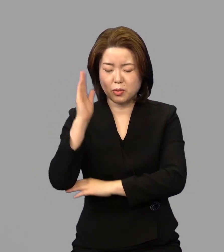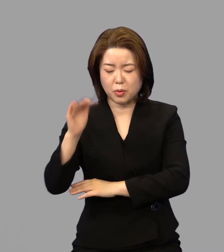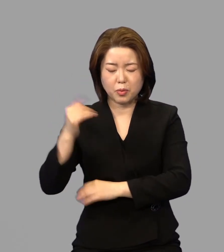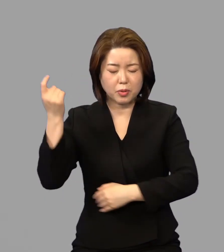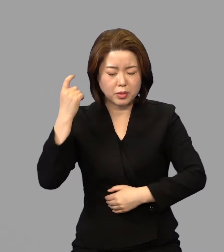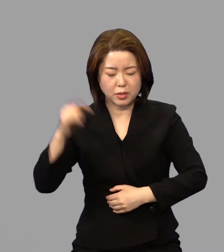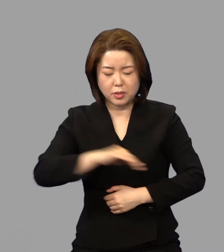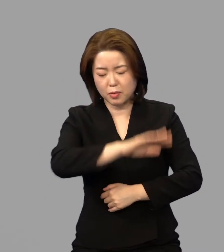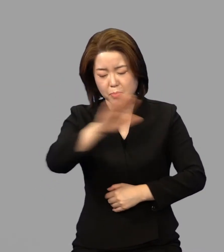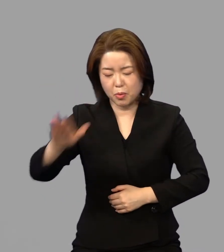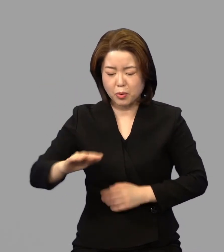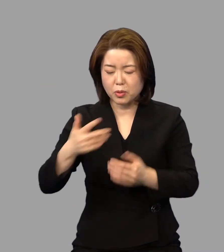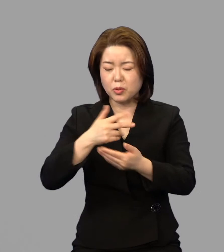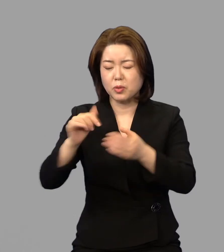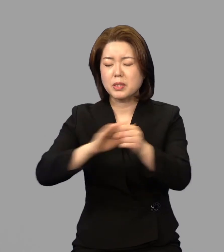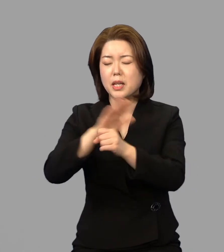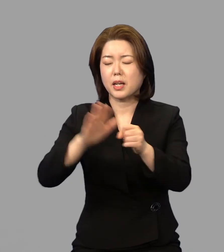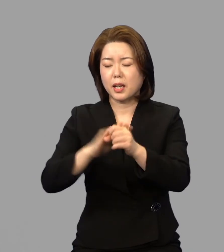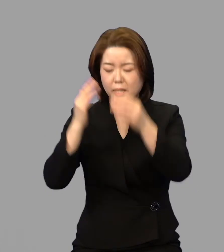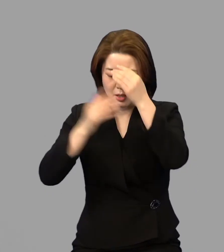주의 사랑하는 성도들,